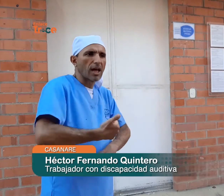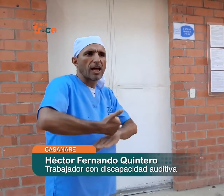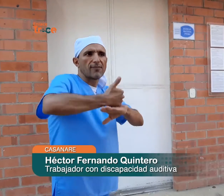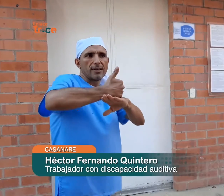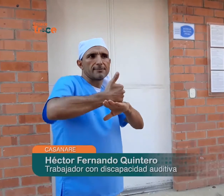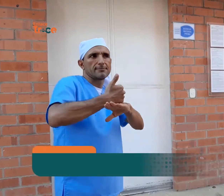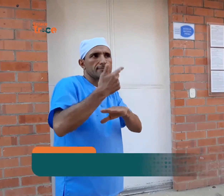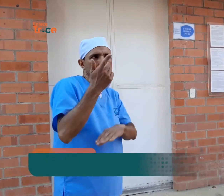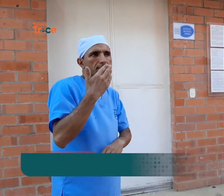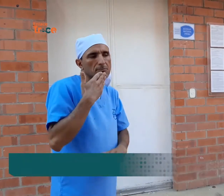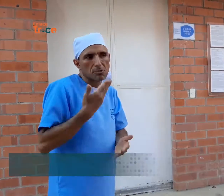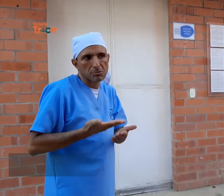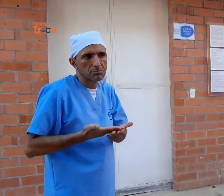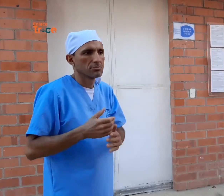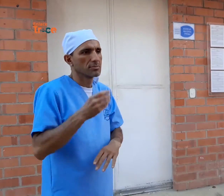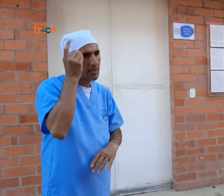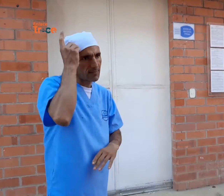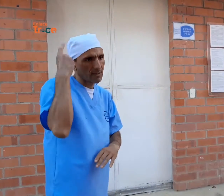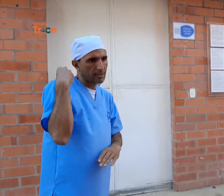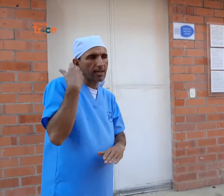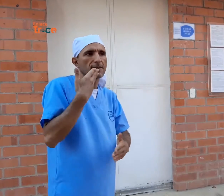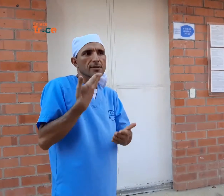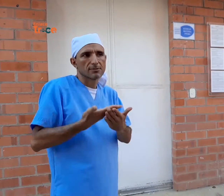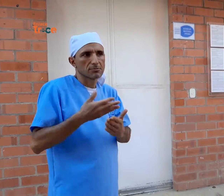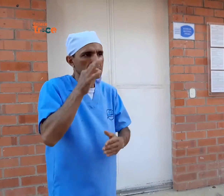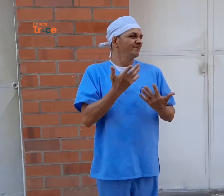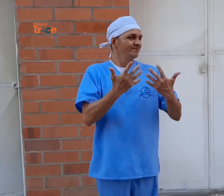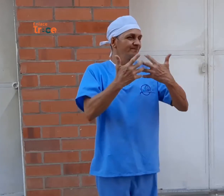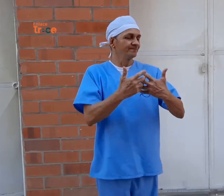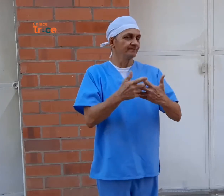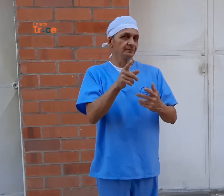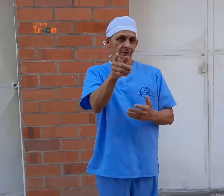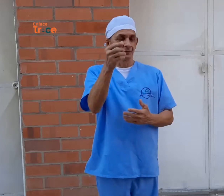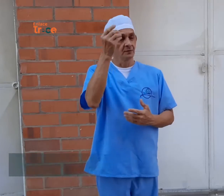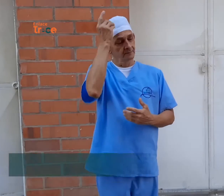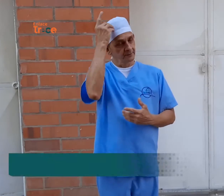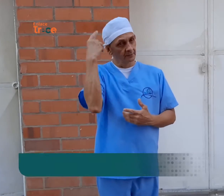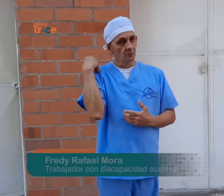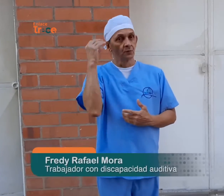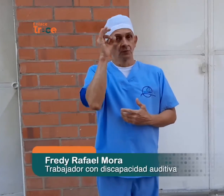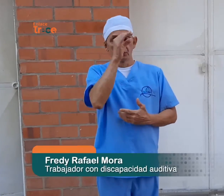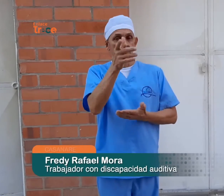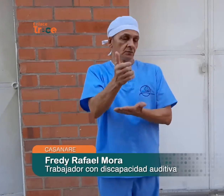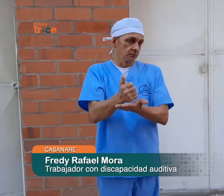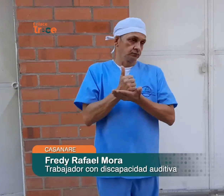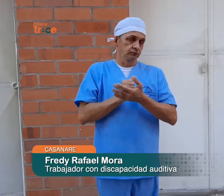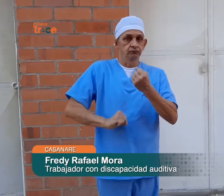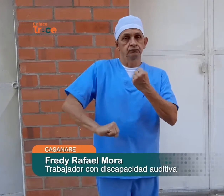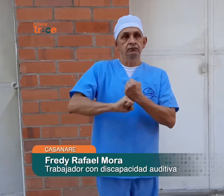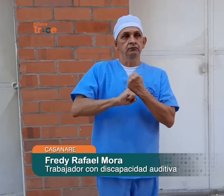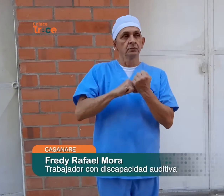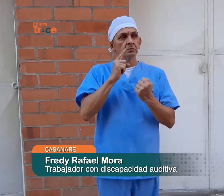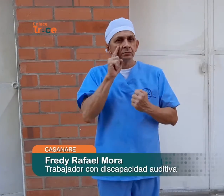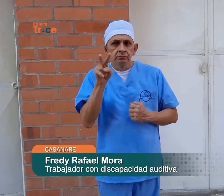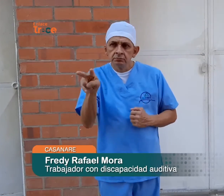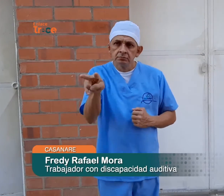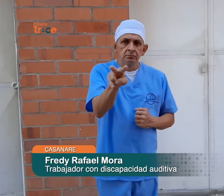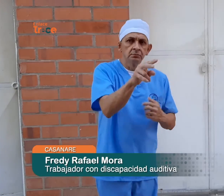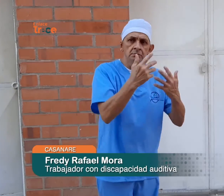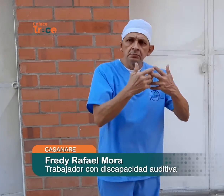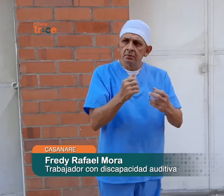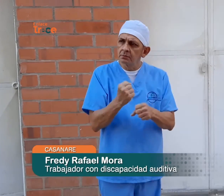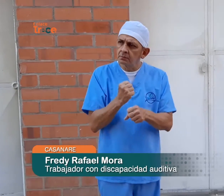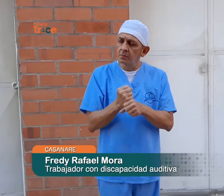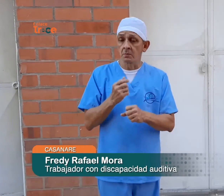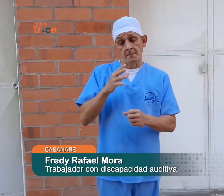importantes, puesto que trabajamos igual que los oyentes. Siempre me he compenetrado con mis compañeros